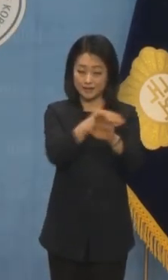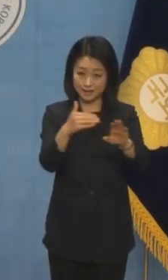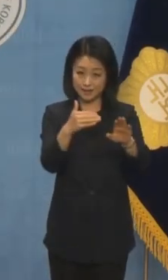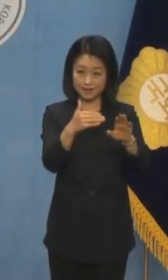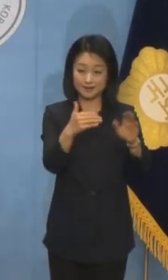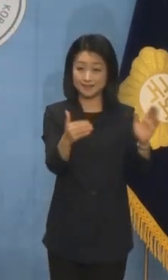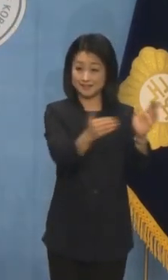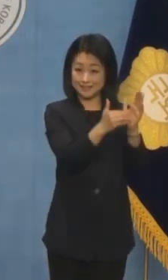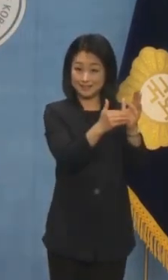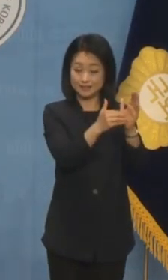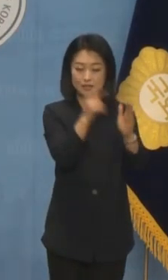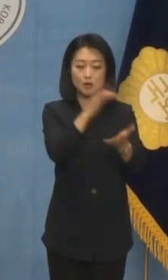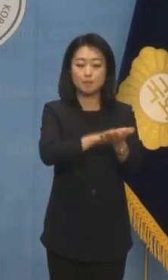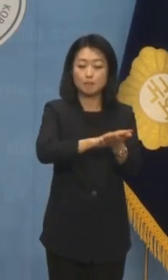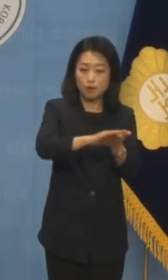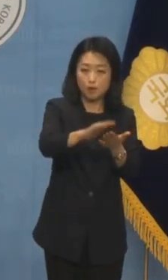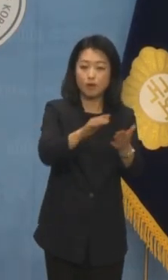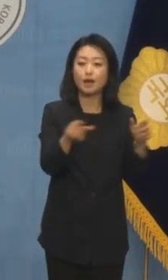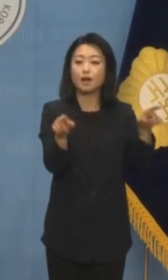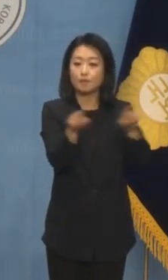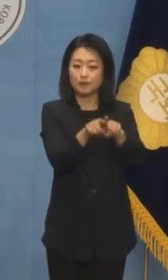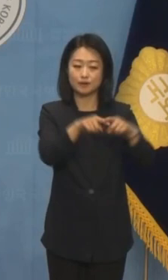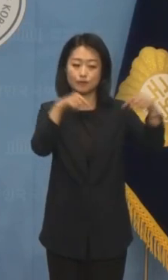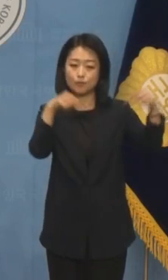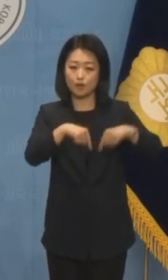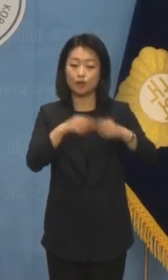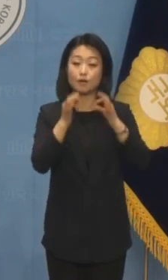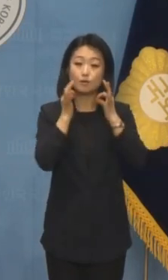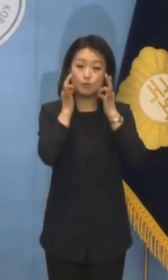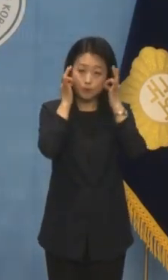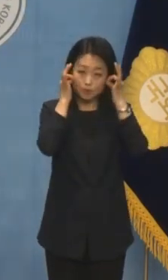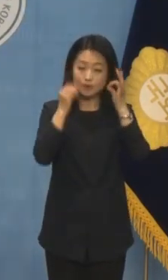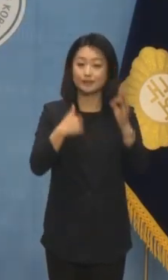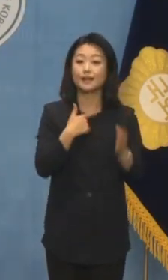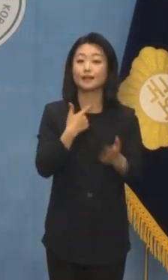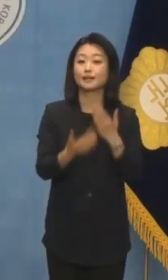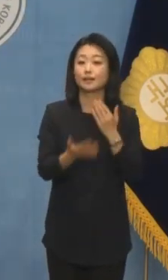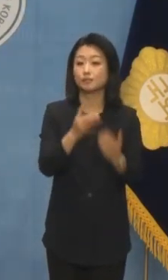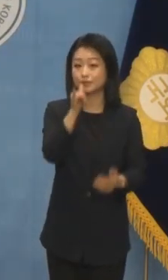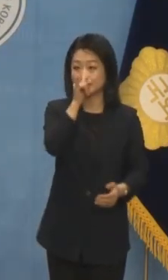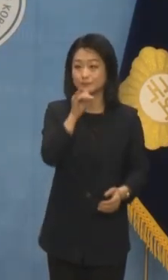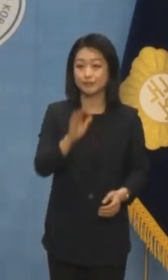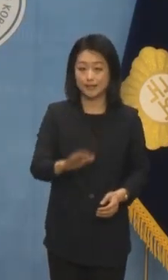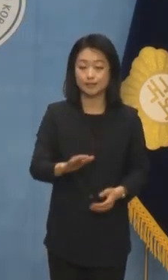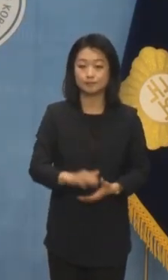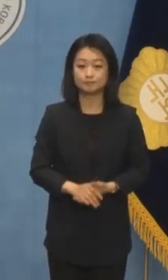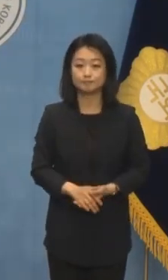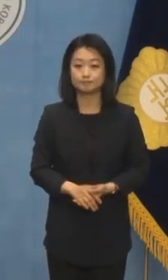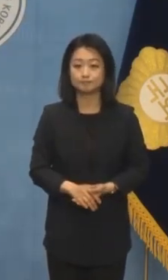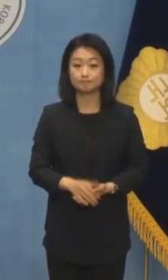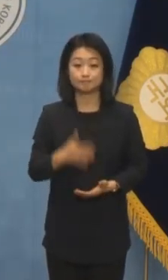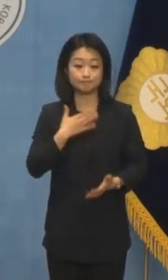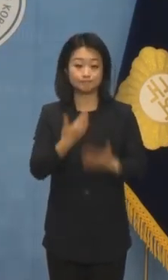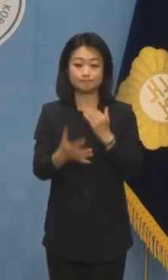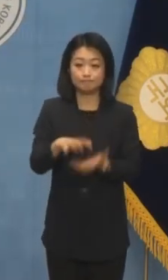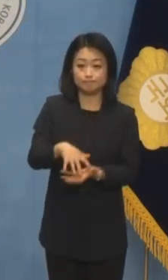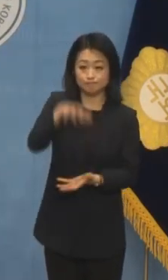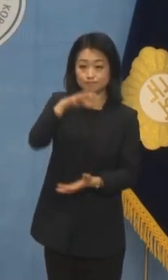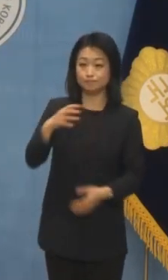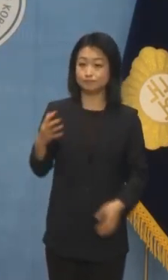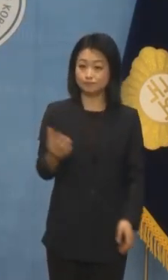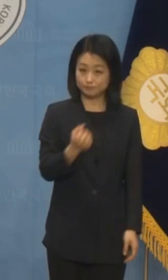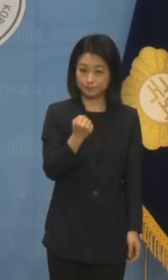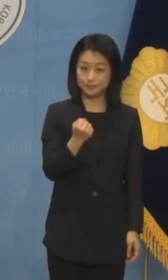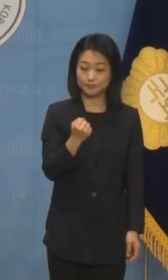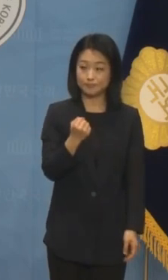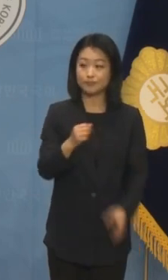평화체제 구축을 설파하는 외교적 노력도 다 했습니다. 이런 저의 경험과 성과를